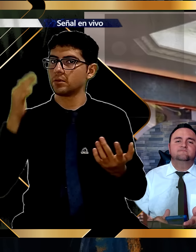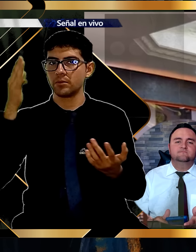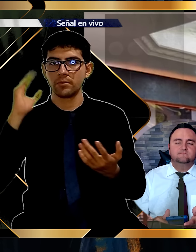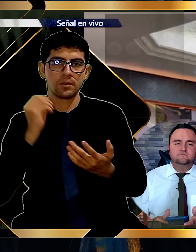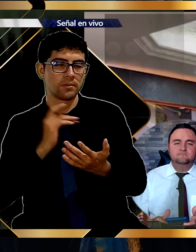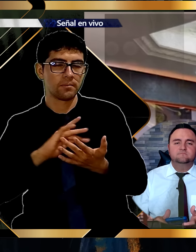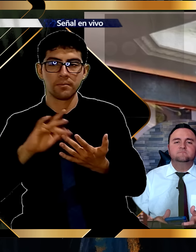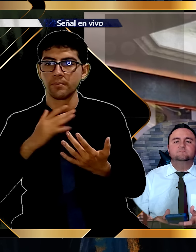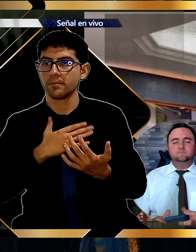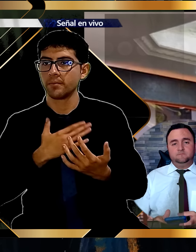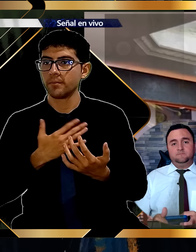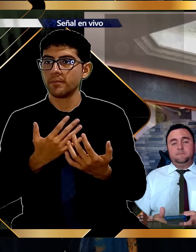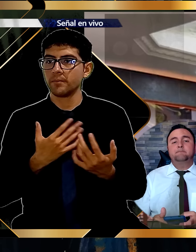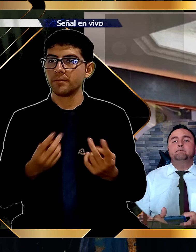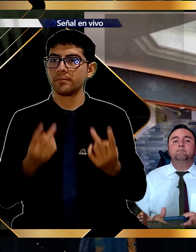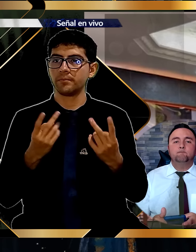lave.